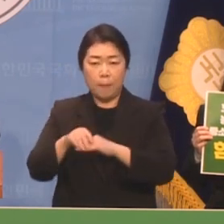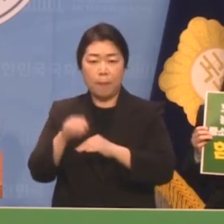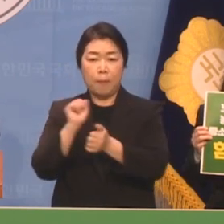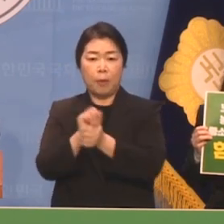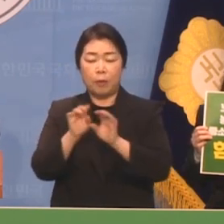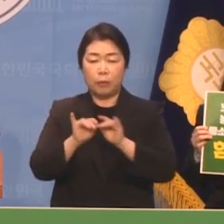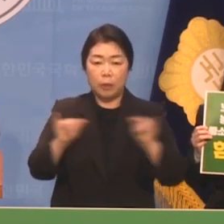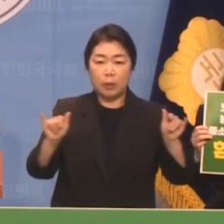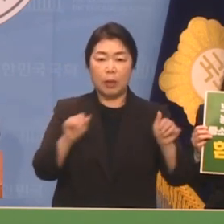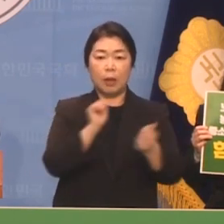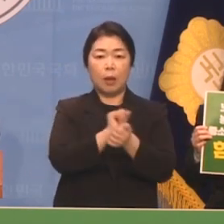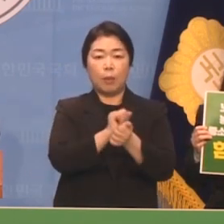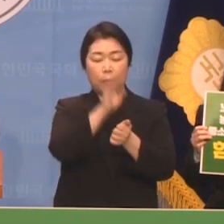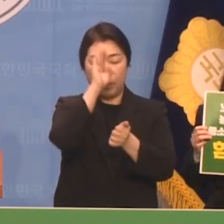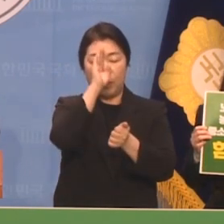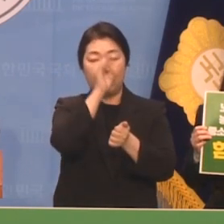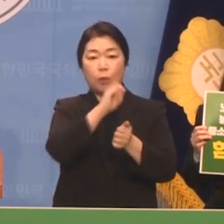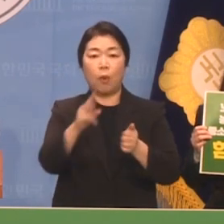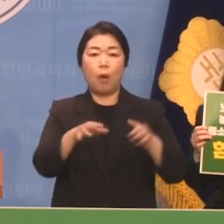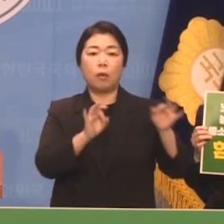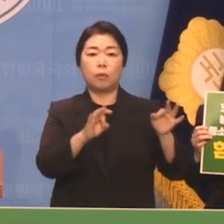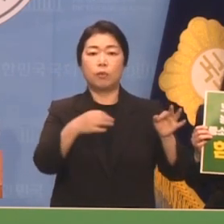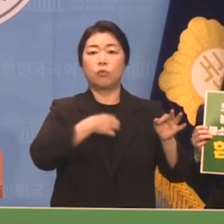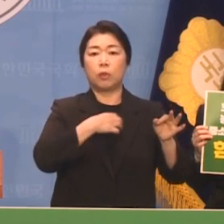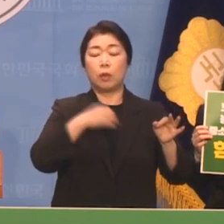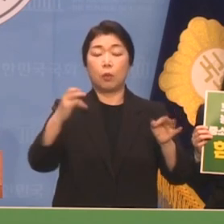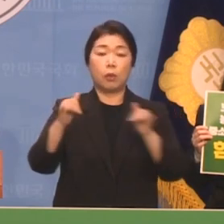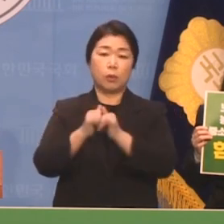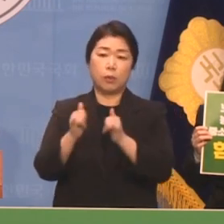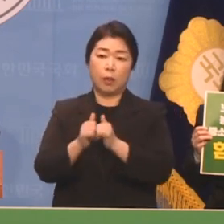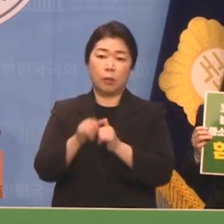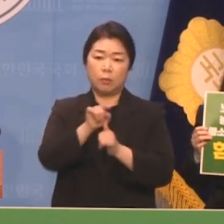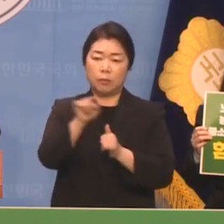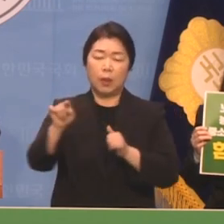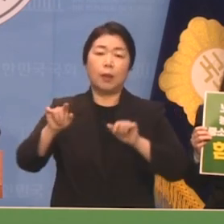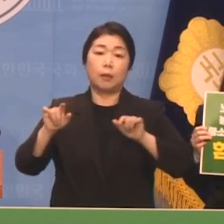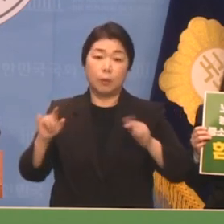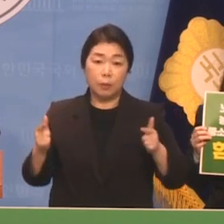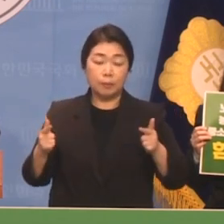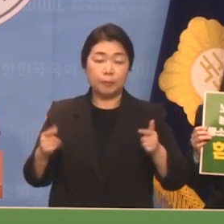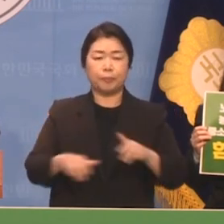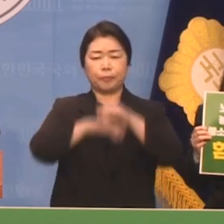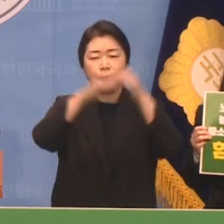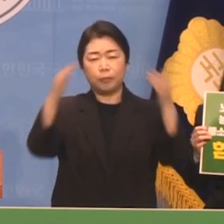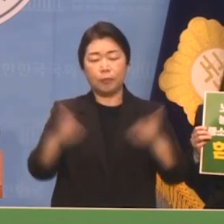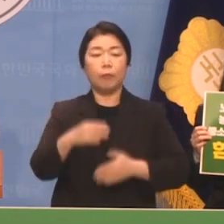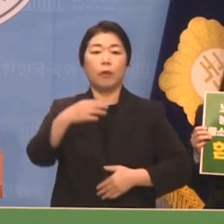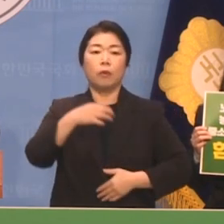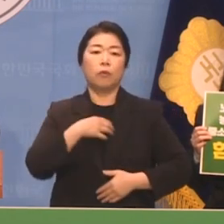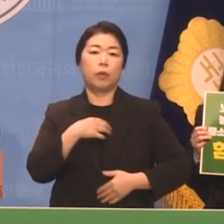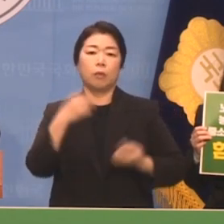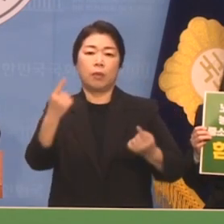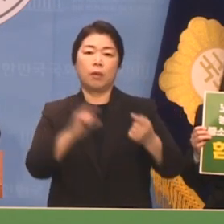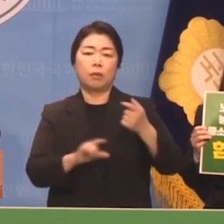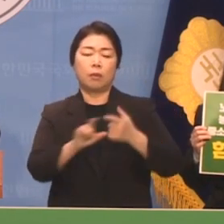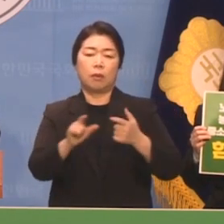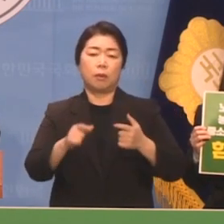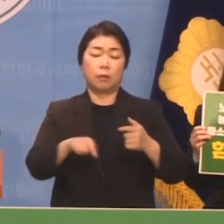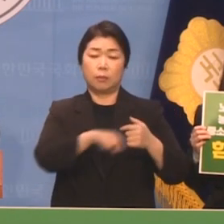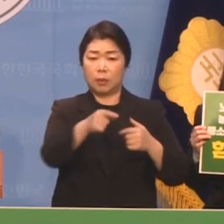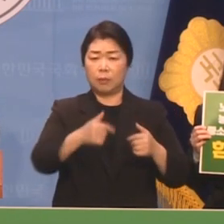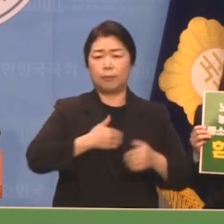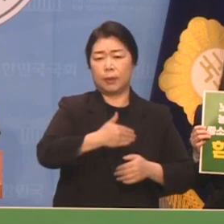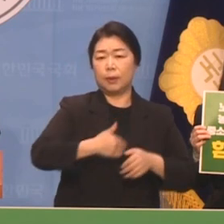금융위기, 전쟁과 같은 여러 위기 중에 하나가 아니라 그런 모든 위기를 압도하는 화석